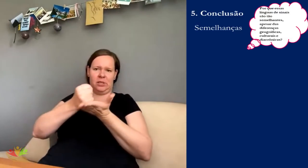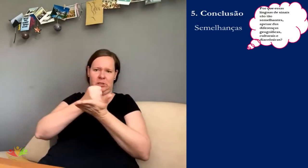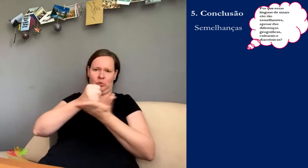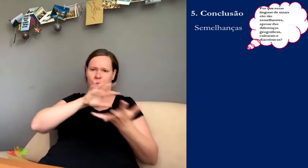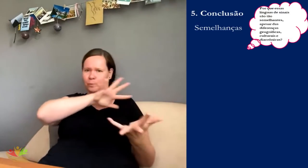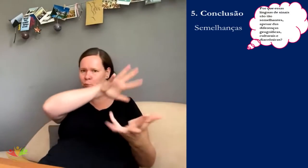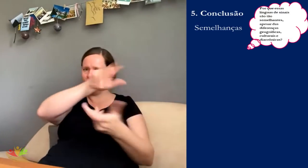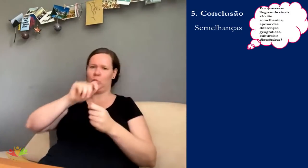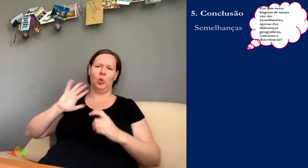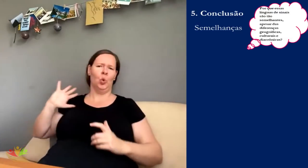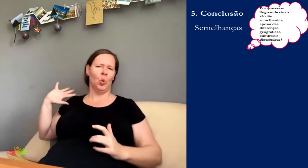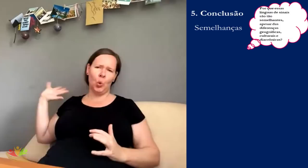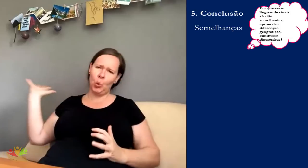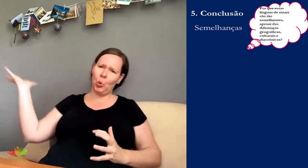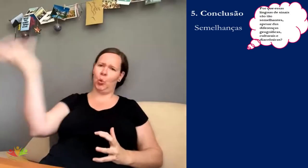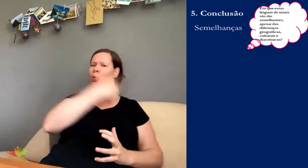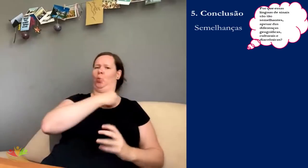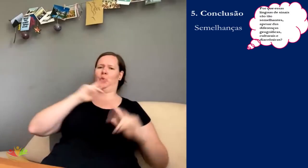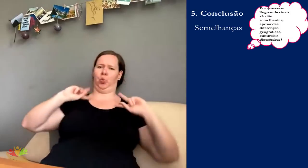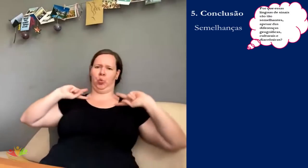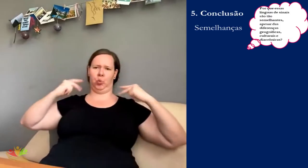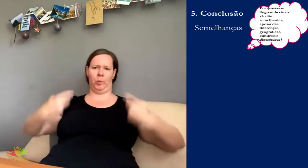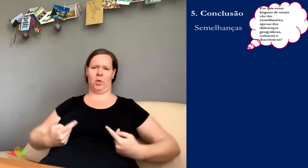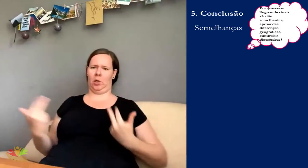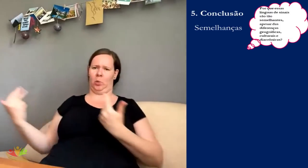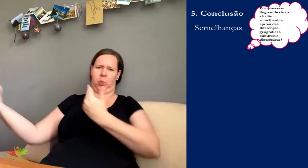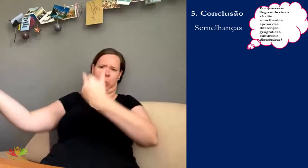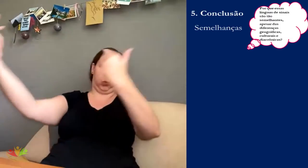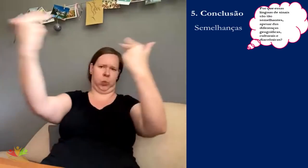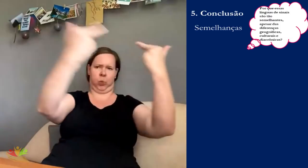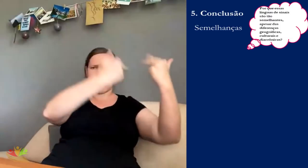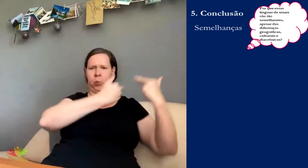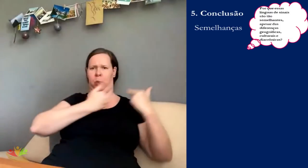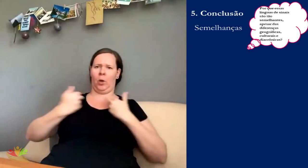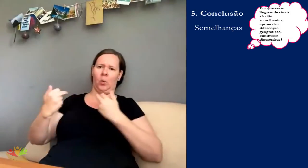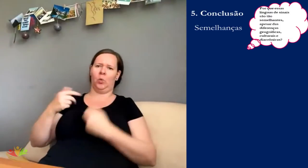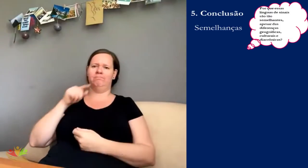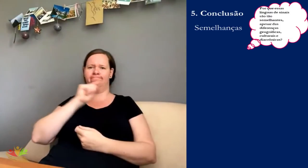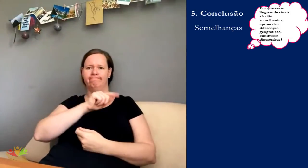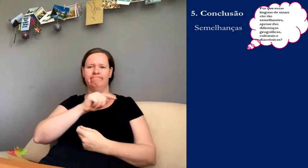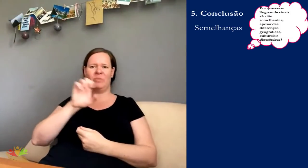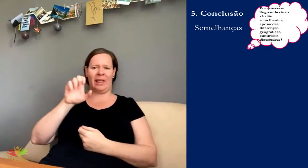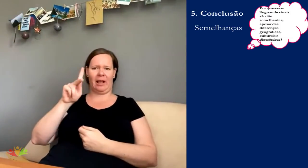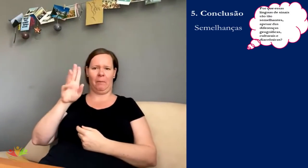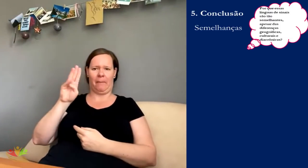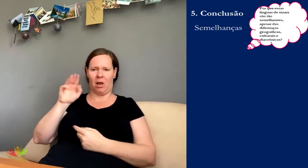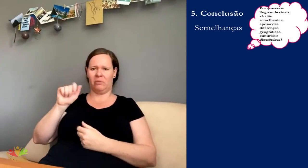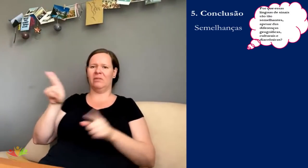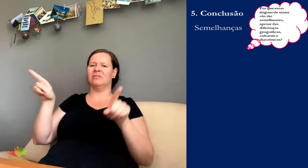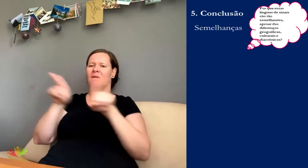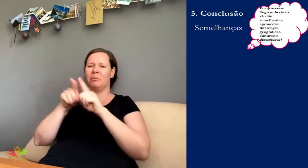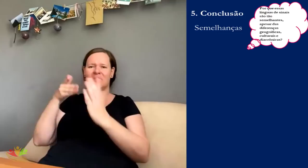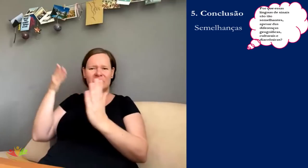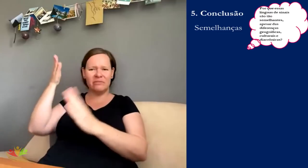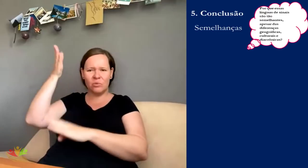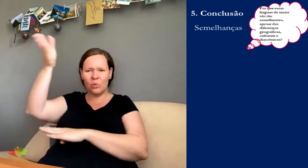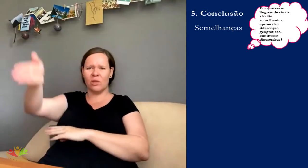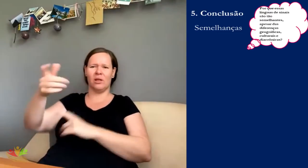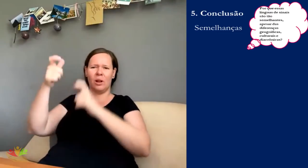algumas propostas de Paul Steinbach sobre como existiriam 7 emoções